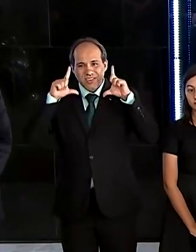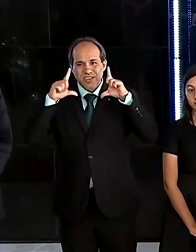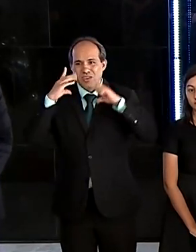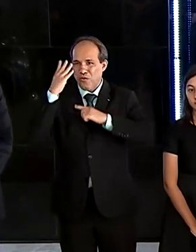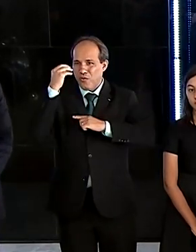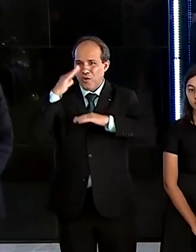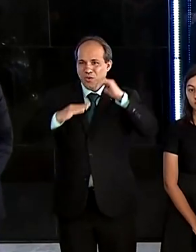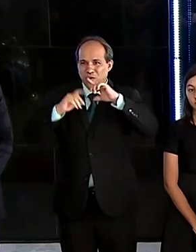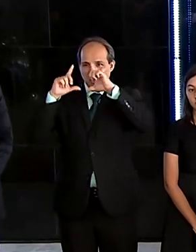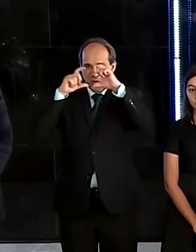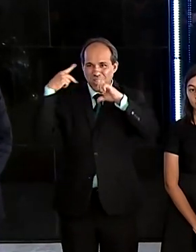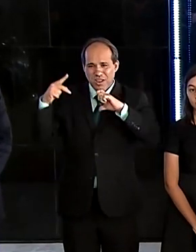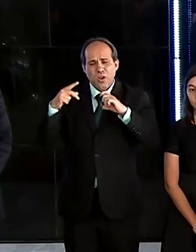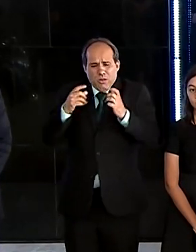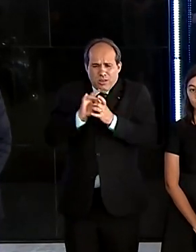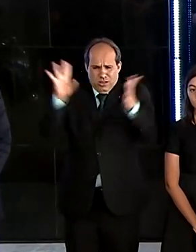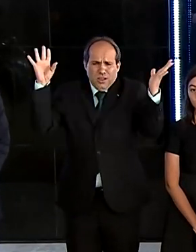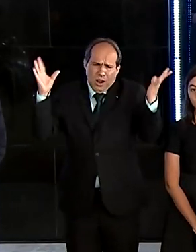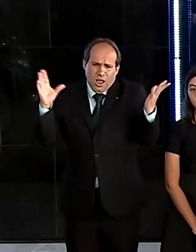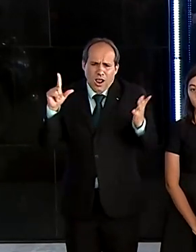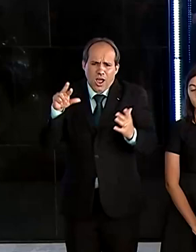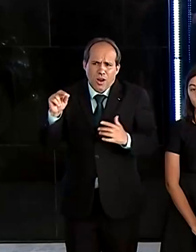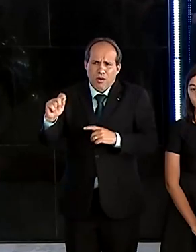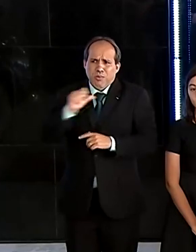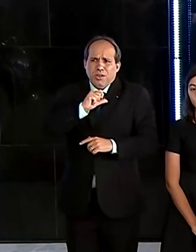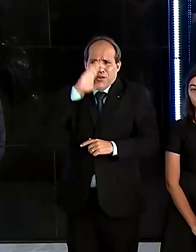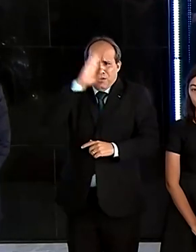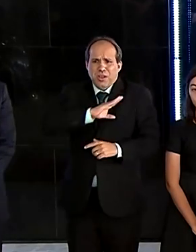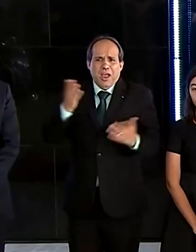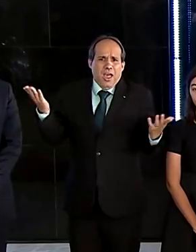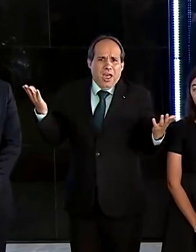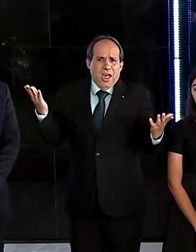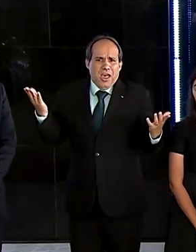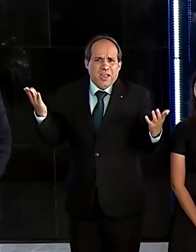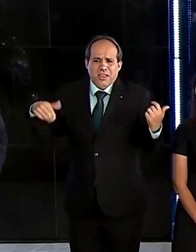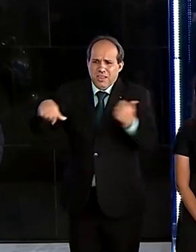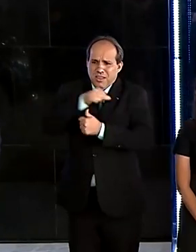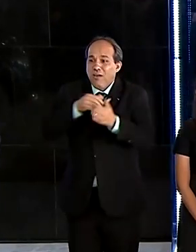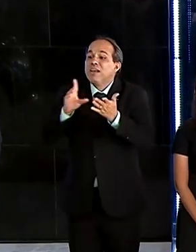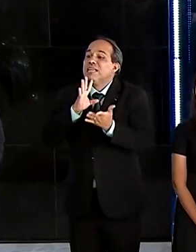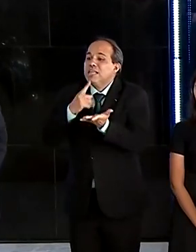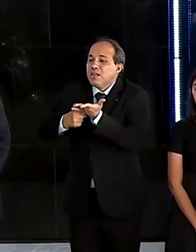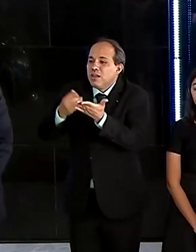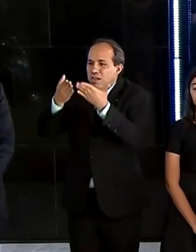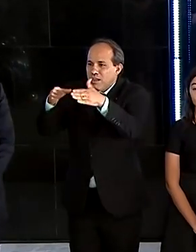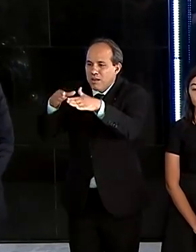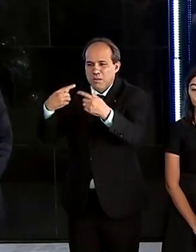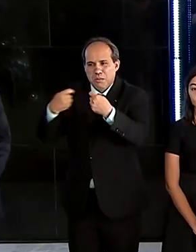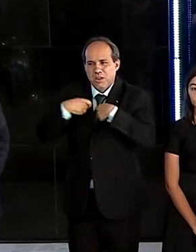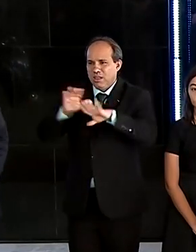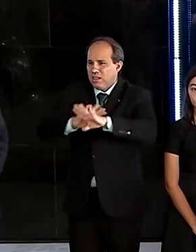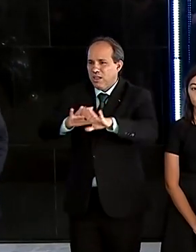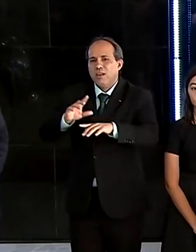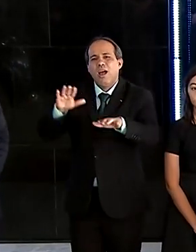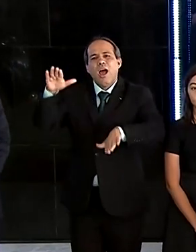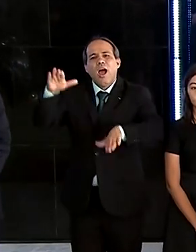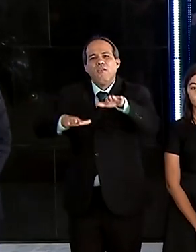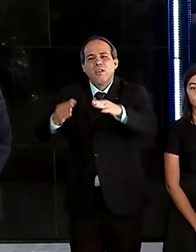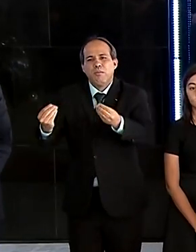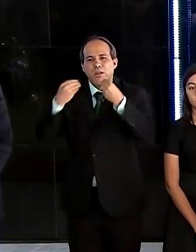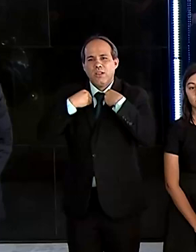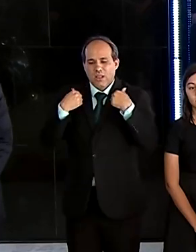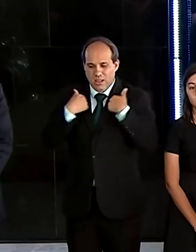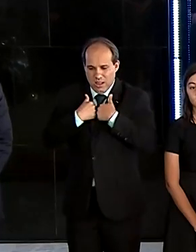lá na alfaiataria. Autorizei, pô, de graça, né? Do ganho terno. E nem fiz nenhuma contraproposta para ele. De vez em quando ele faz um novo terno para mim, um